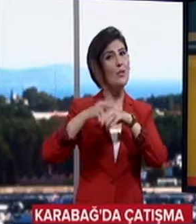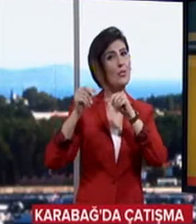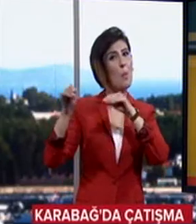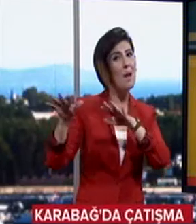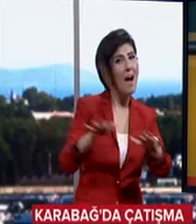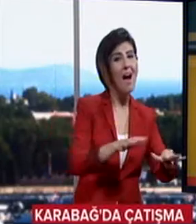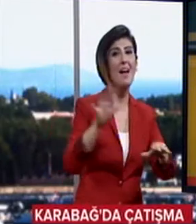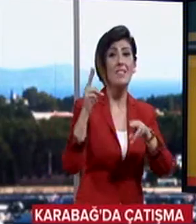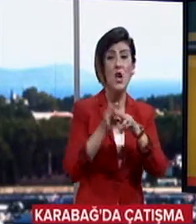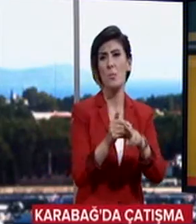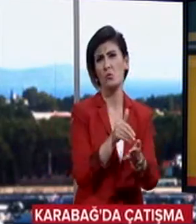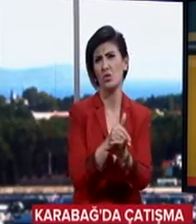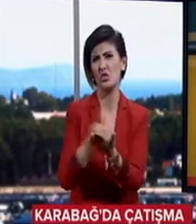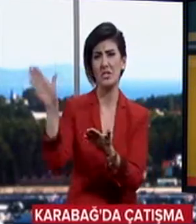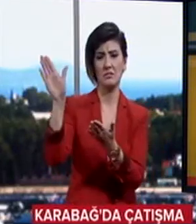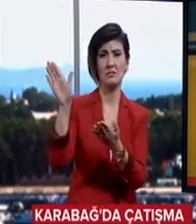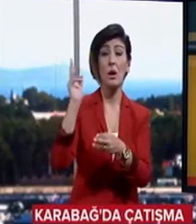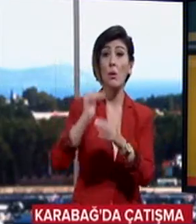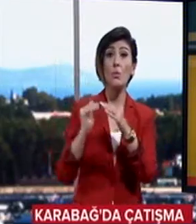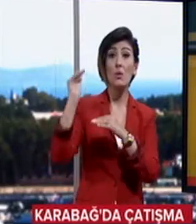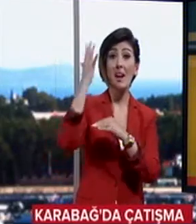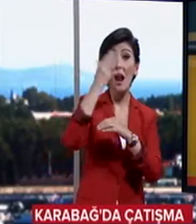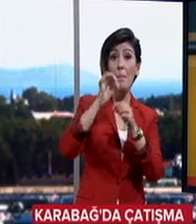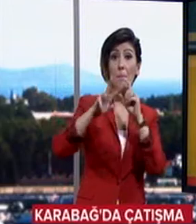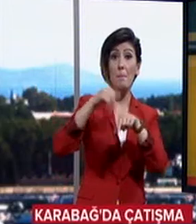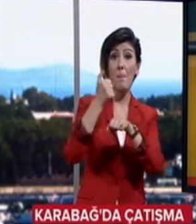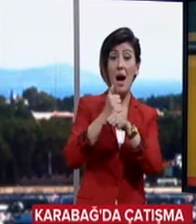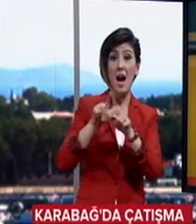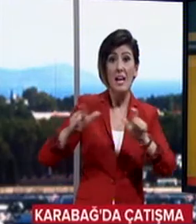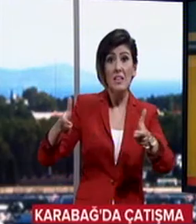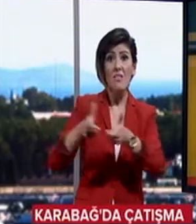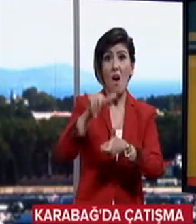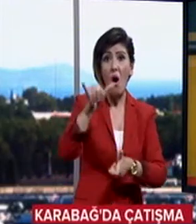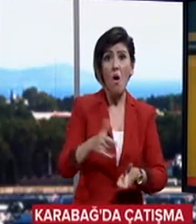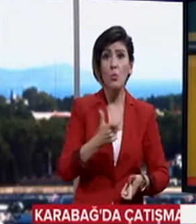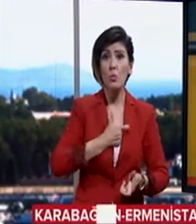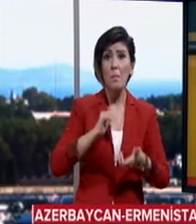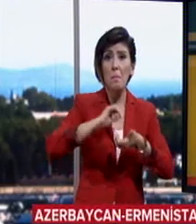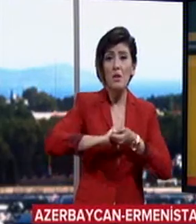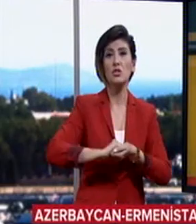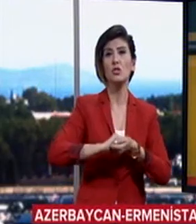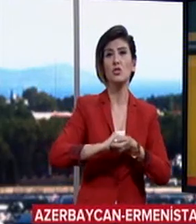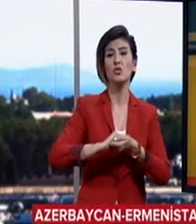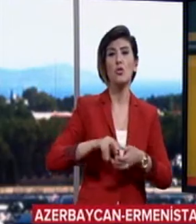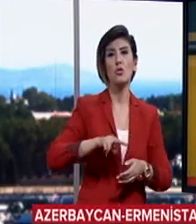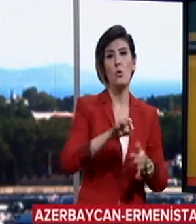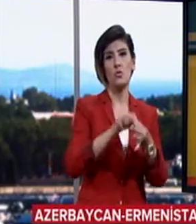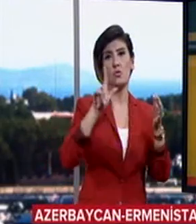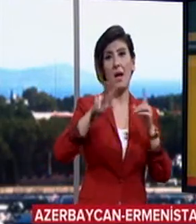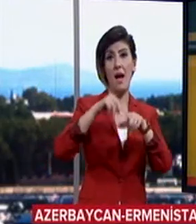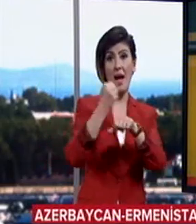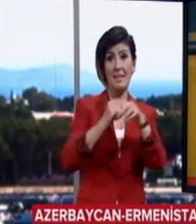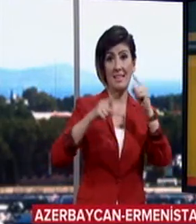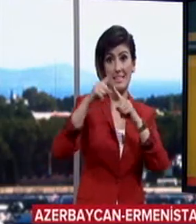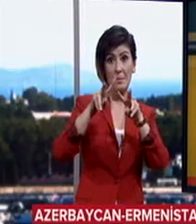derhal çıkmalıdır. Yukarı Karabağ ihtilafı hak, hukuk ve barışçı yollardan çözülmeli. Agit Minsk